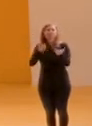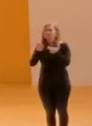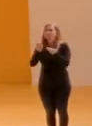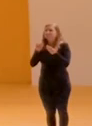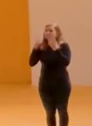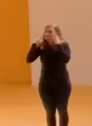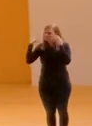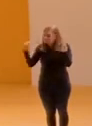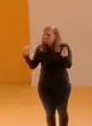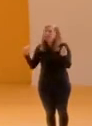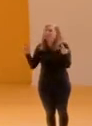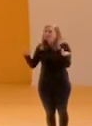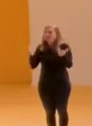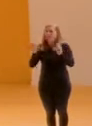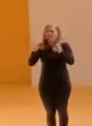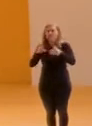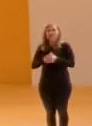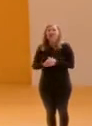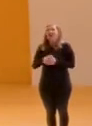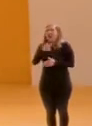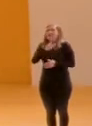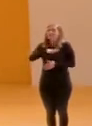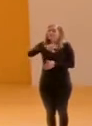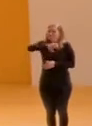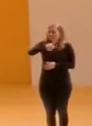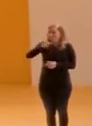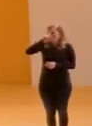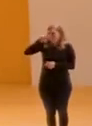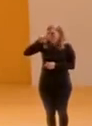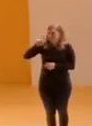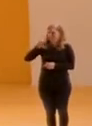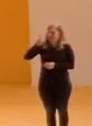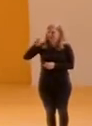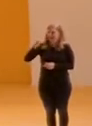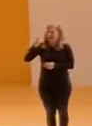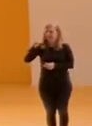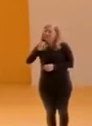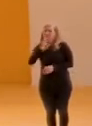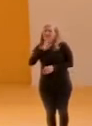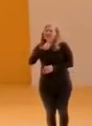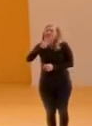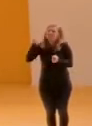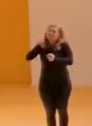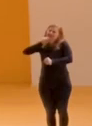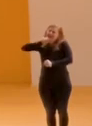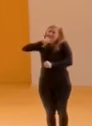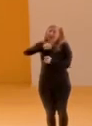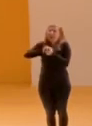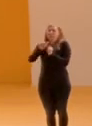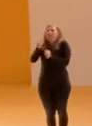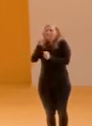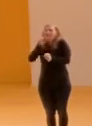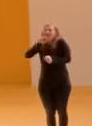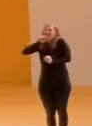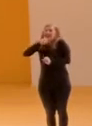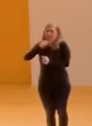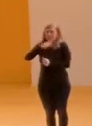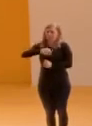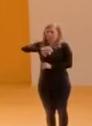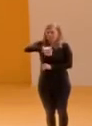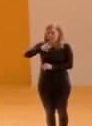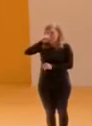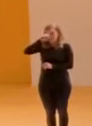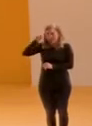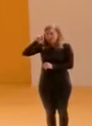ich nie słyszał OK więc plemię hadza to jest prawdopodobnie najstarsze bądź jedno z najstarszych plemion generalnie na